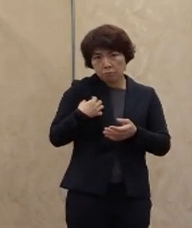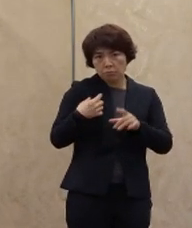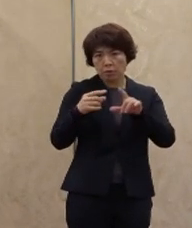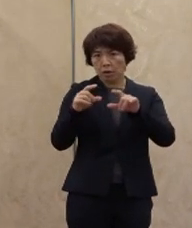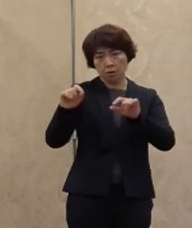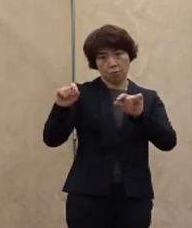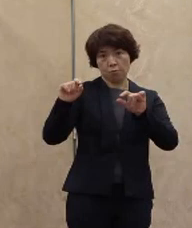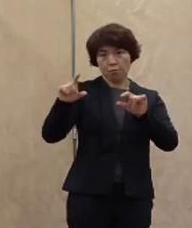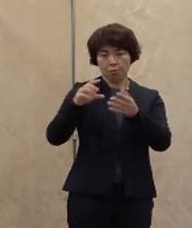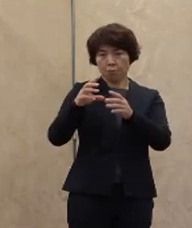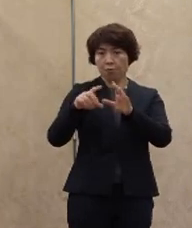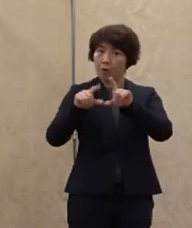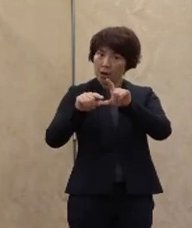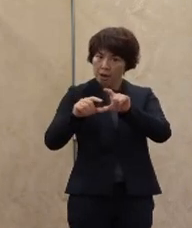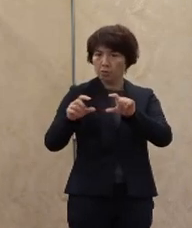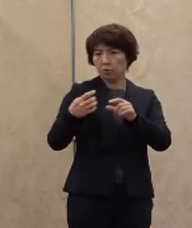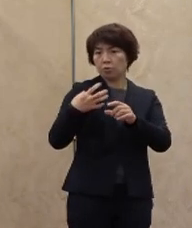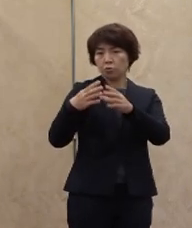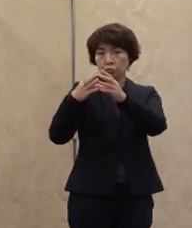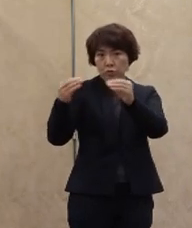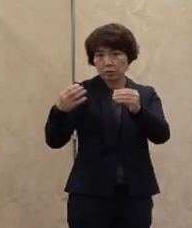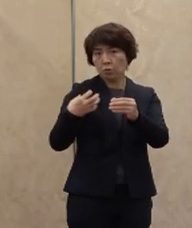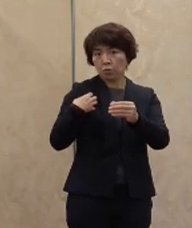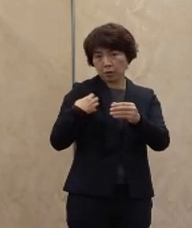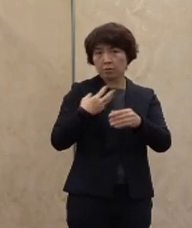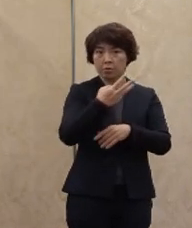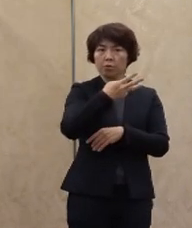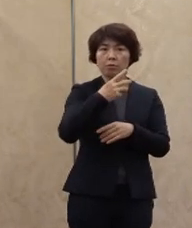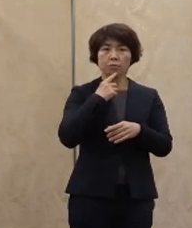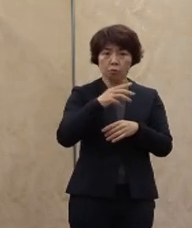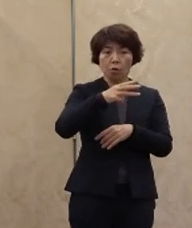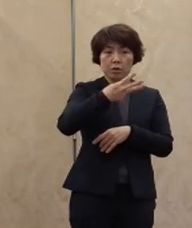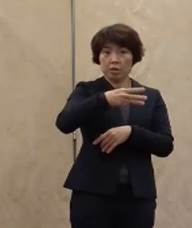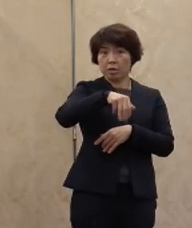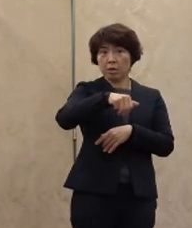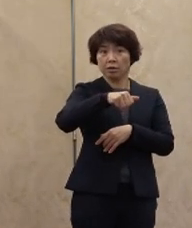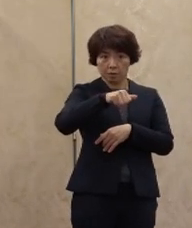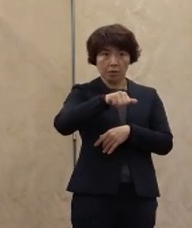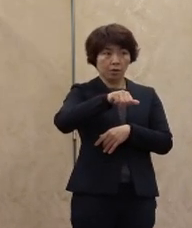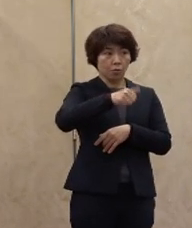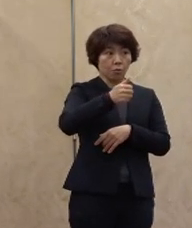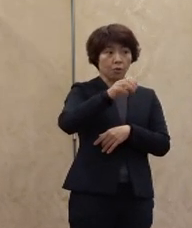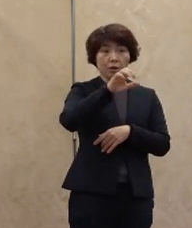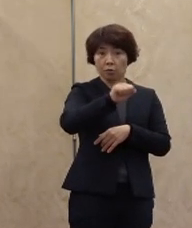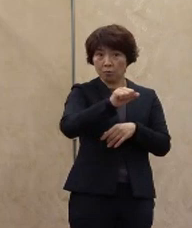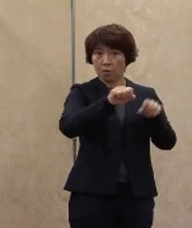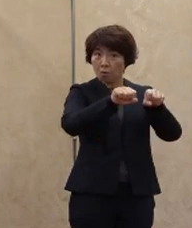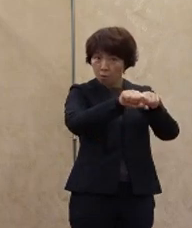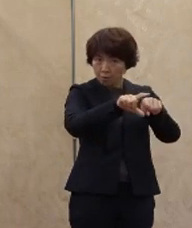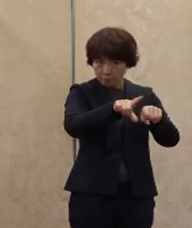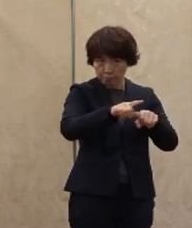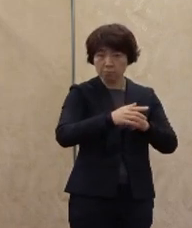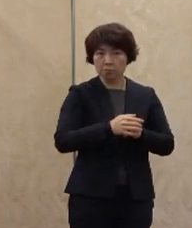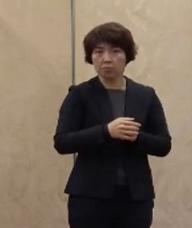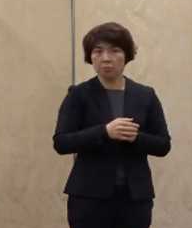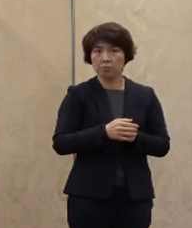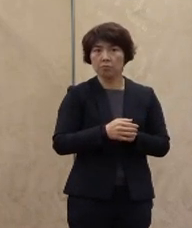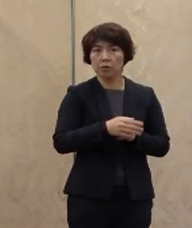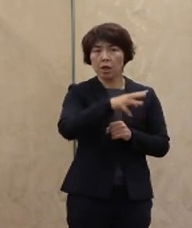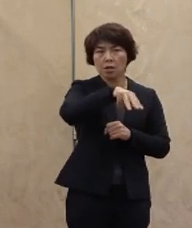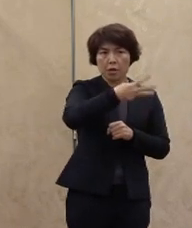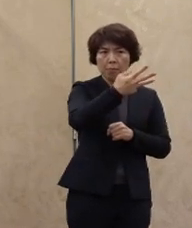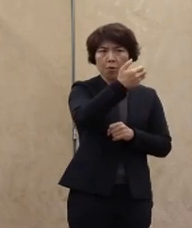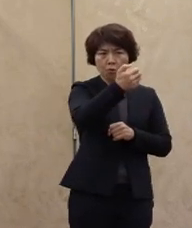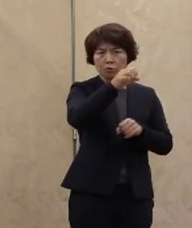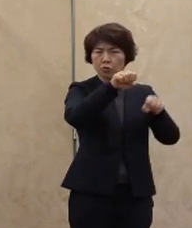入れたら350億円って言ったら、もう皆さん大阪府の財政もご存知だからすぐお分かりだと思いますけど、これだけで350